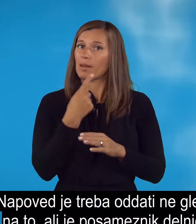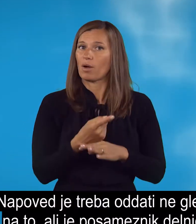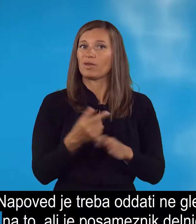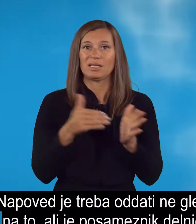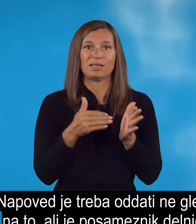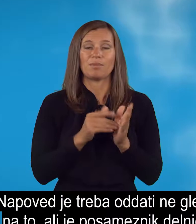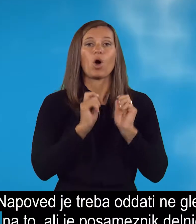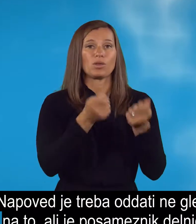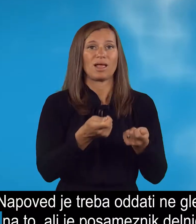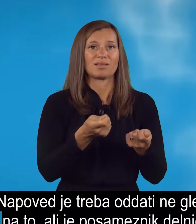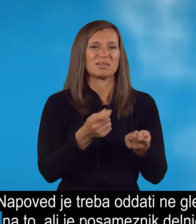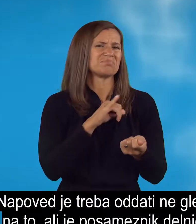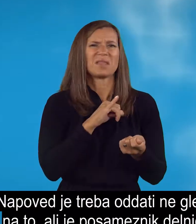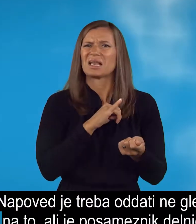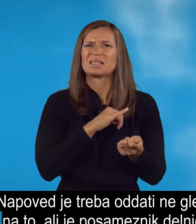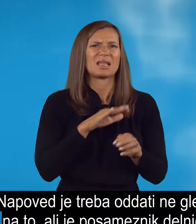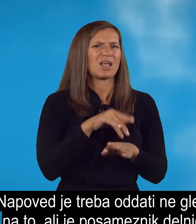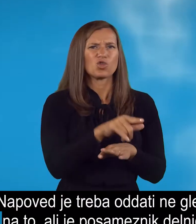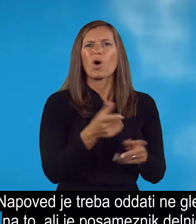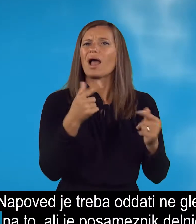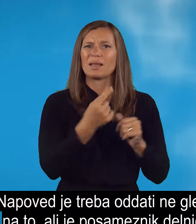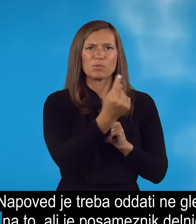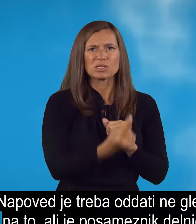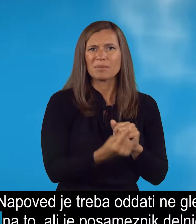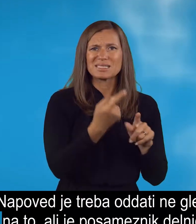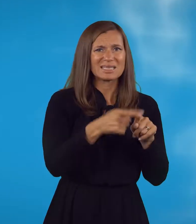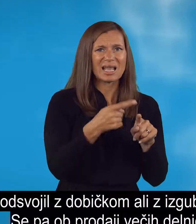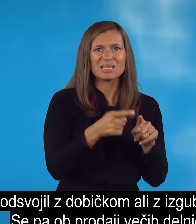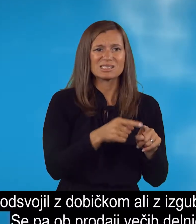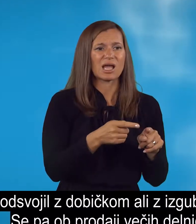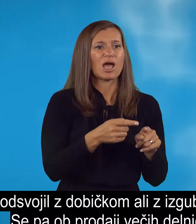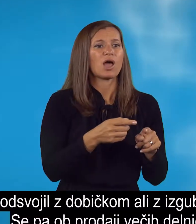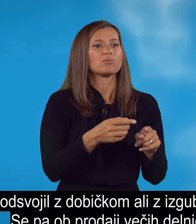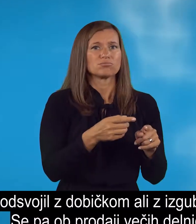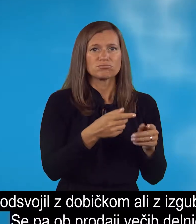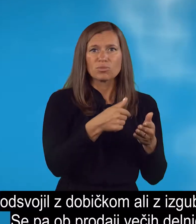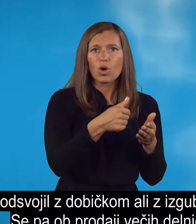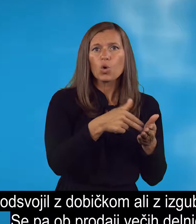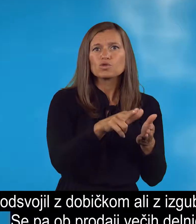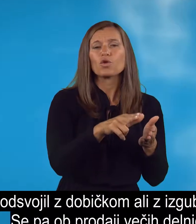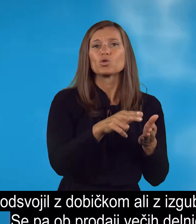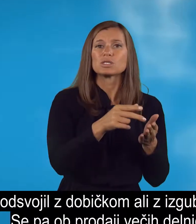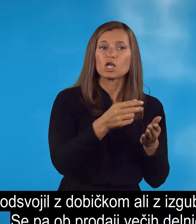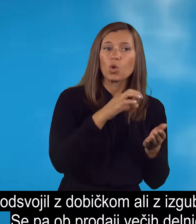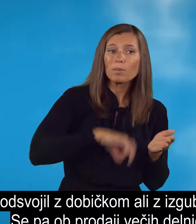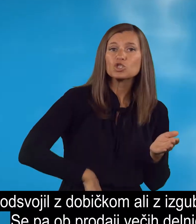Napoved je treba oddati ne glede na to, ali je posameznik delnice odsvojil z dobičkom ali z izgubo. Se pa